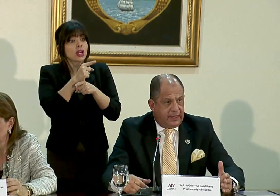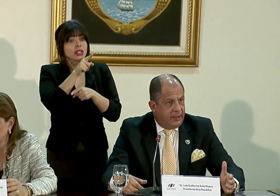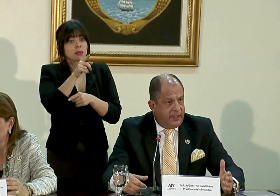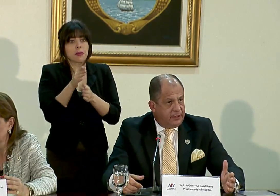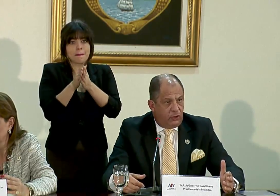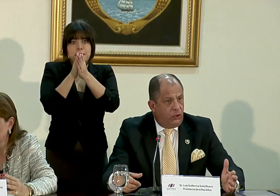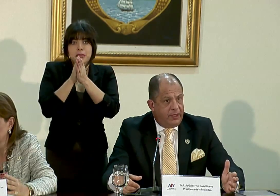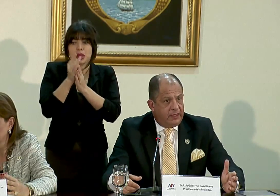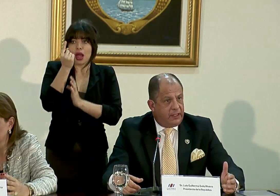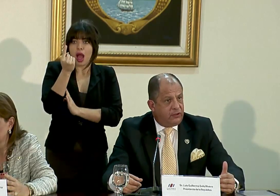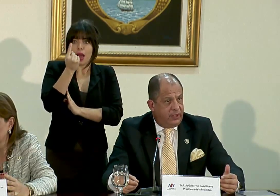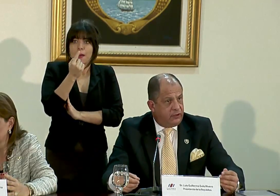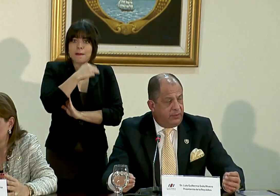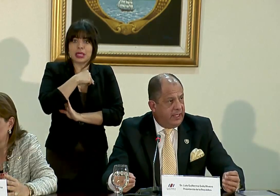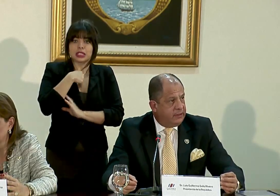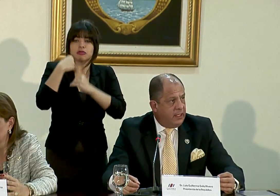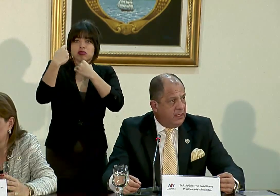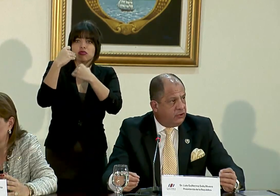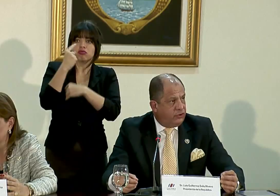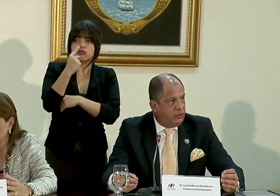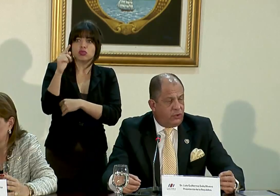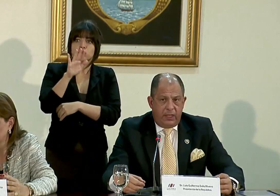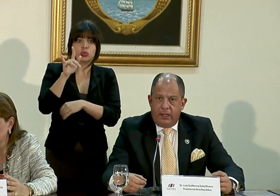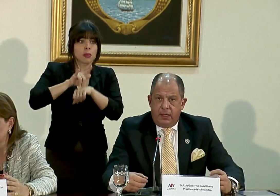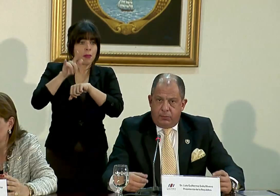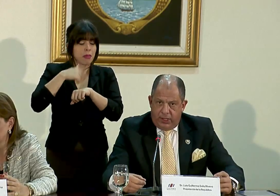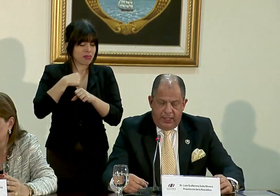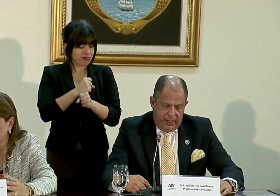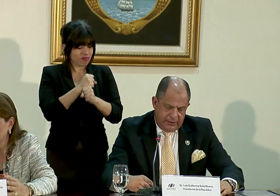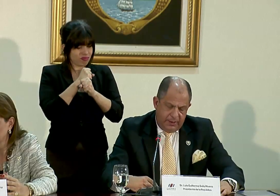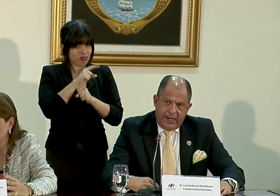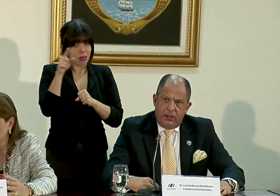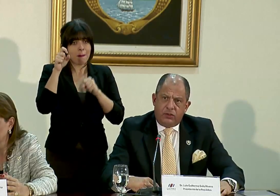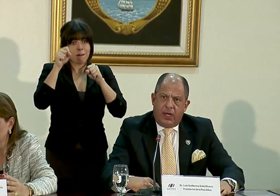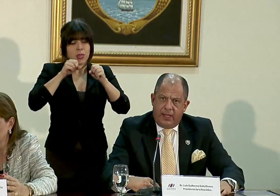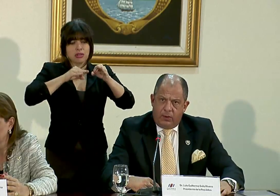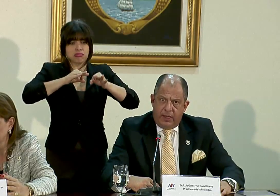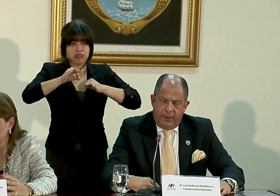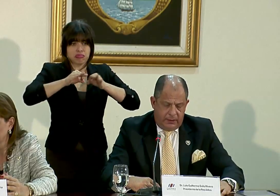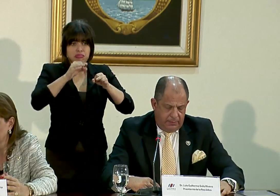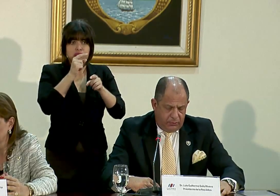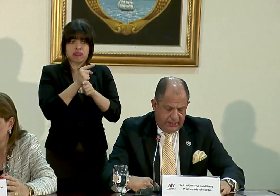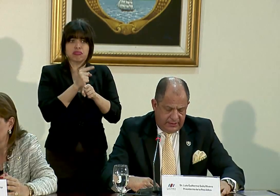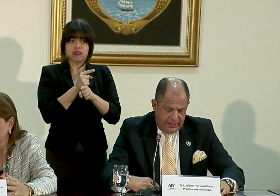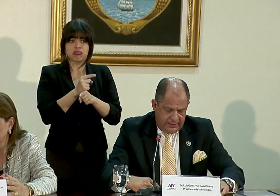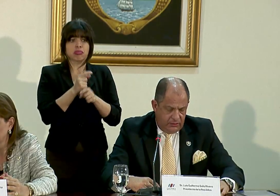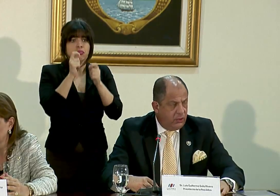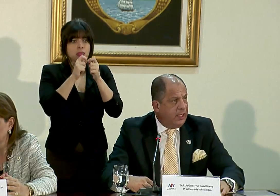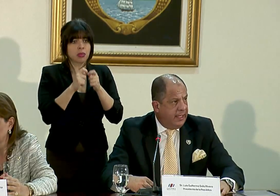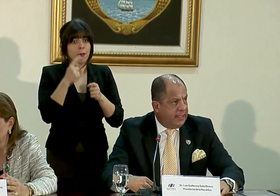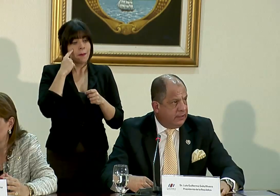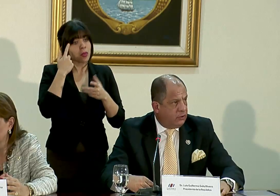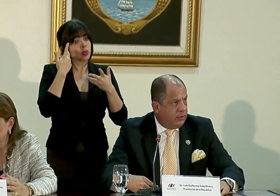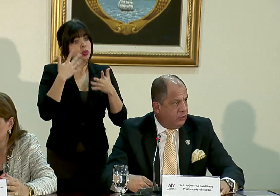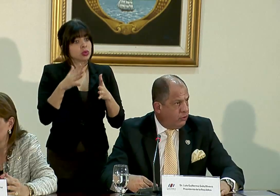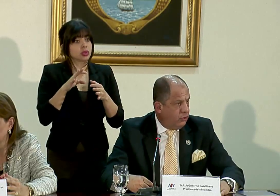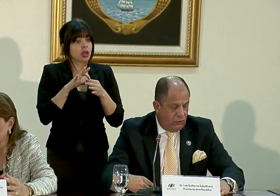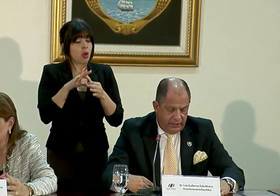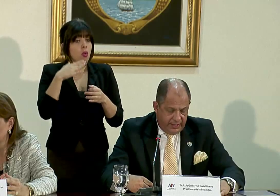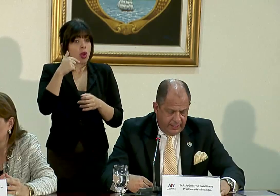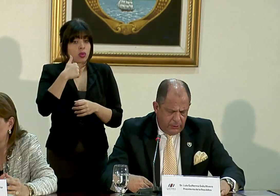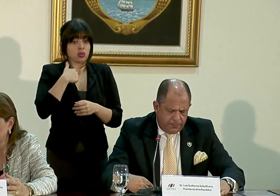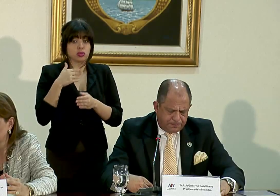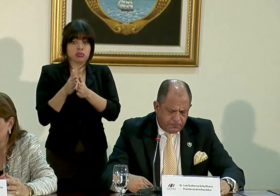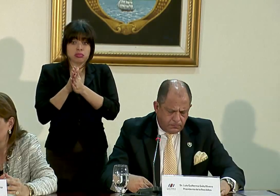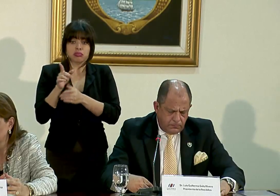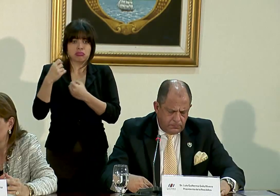pida cuentas a cada ministro o ministra sobre esos viajes y estoy seguro que podrán explicarlos adecuadamente, porque así ha sido el caso cuando yo